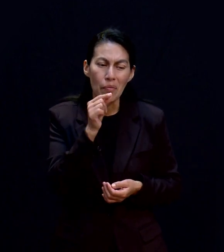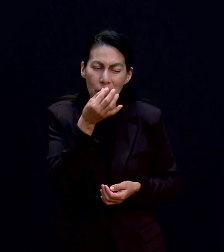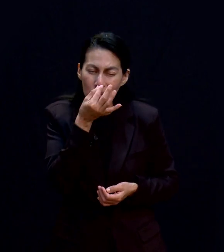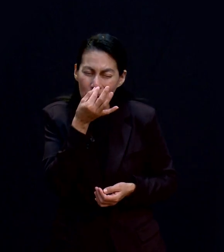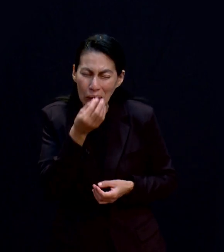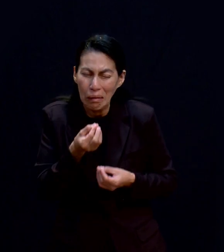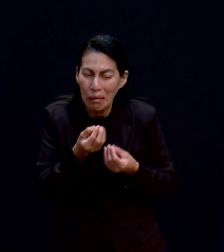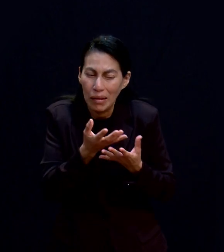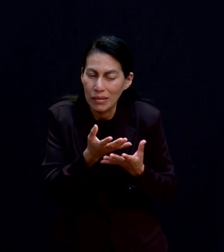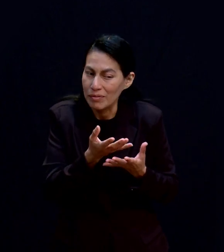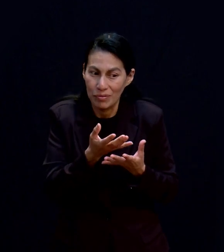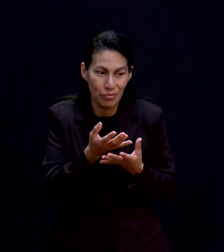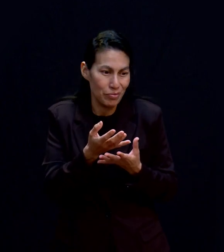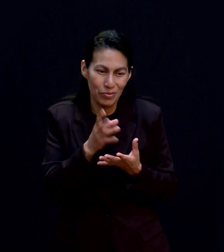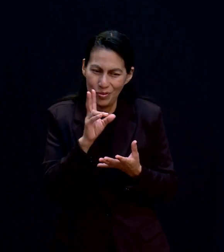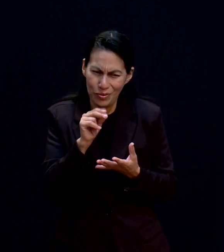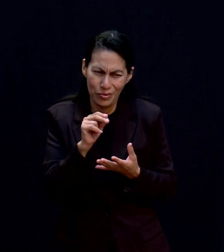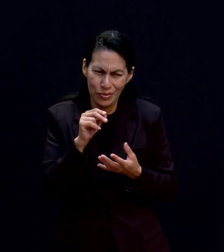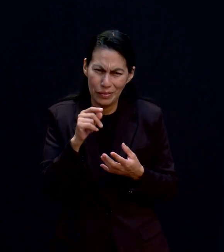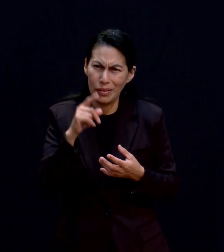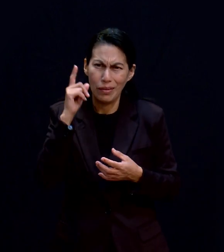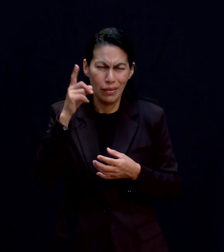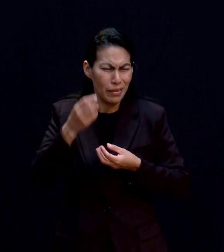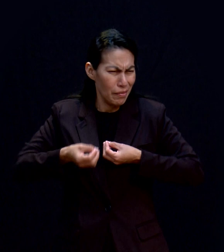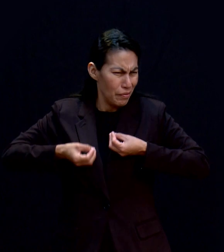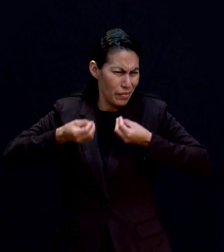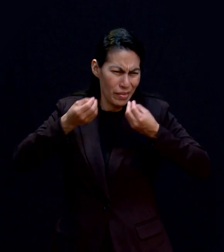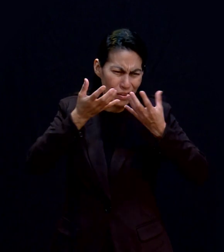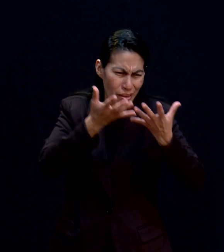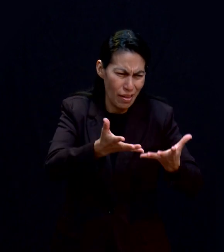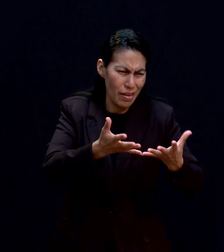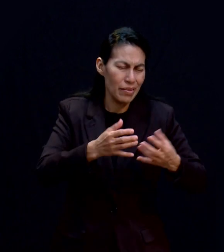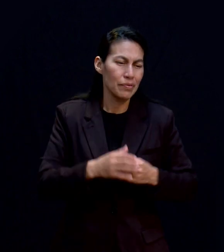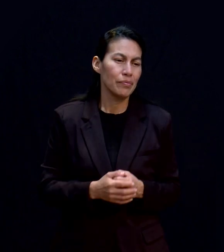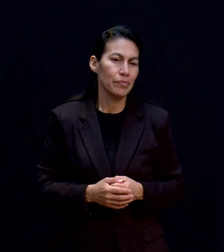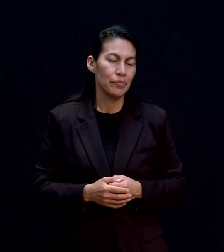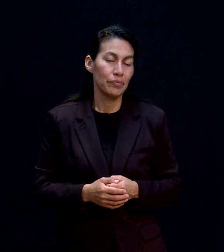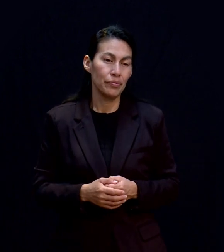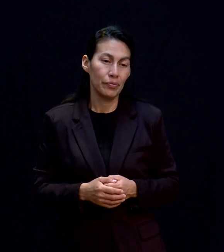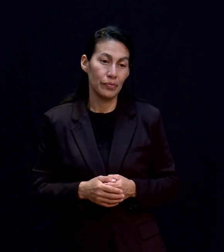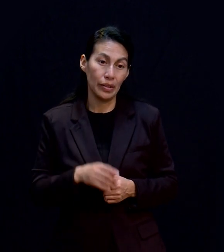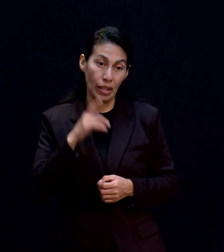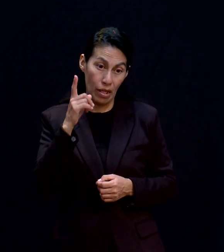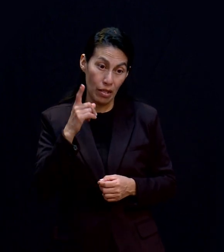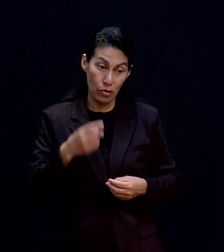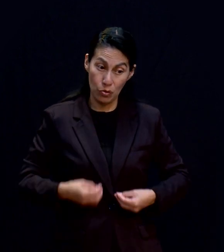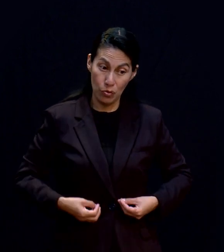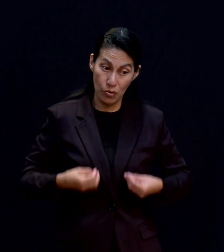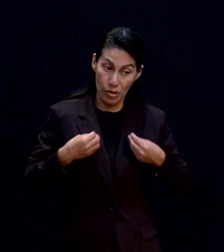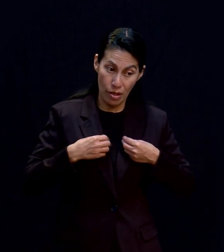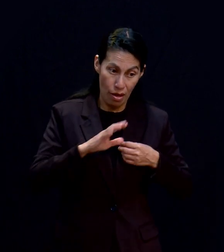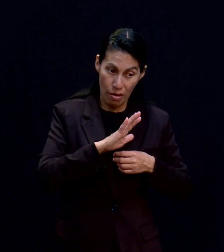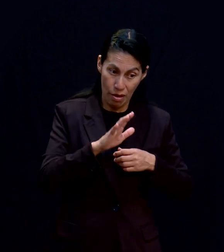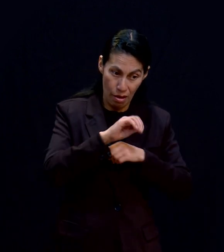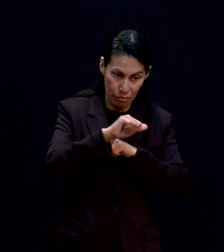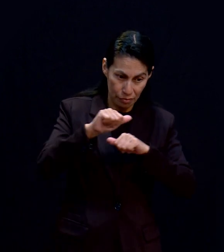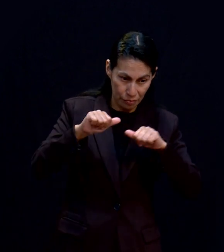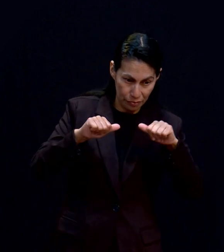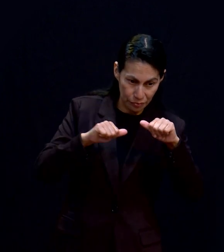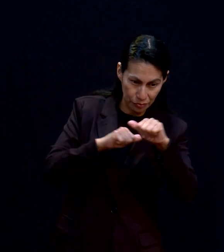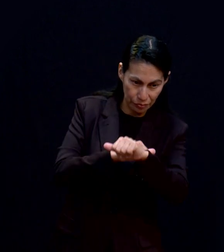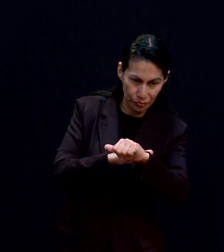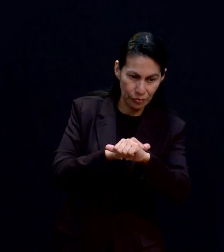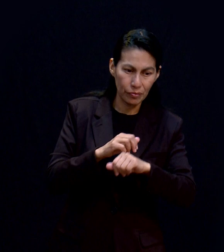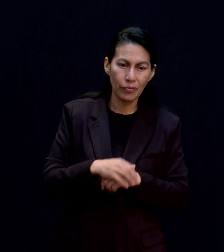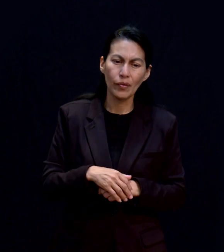te va no escatimar nada porque lo que más ama a dios ya lo dio por eso